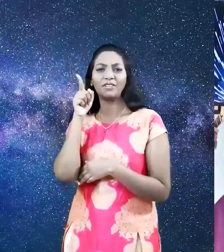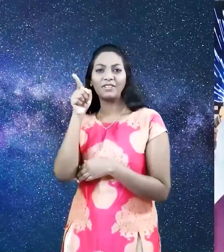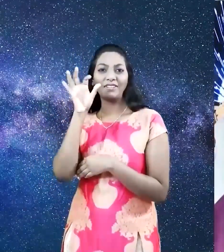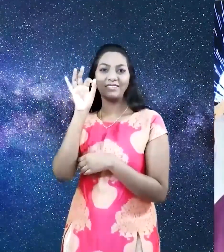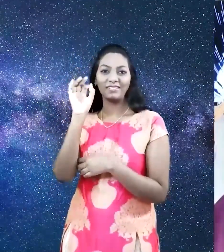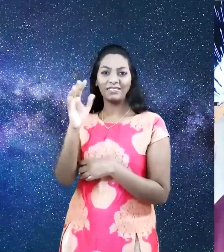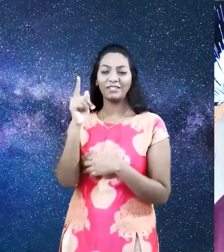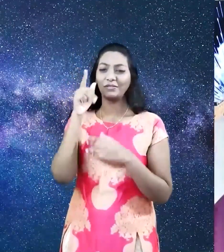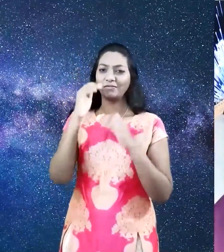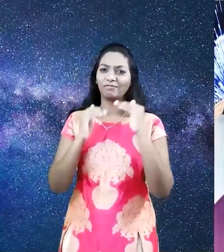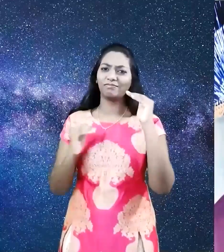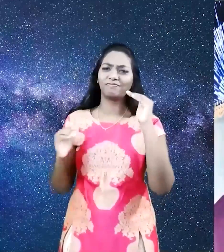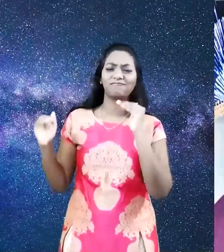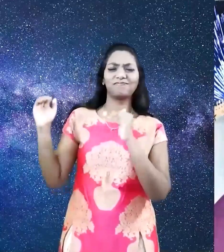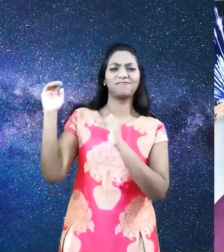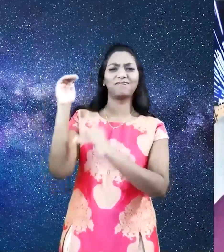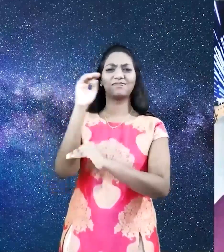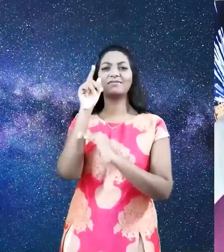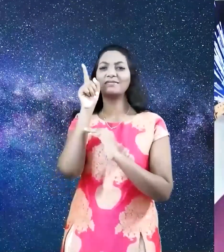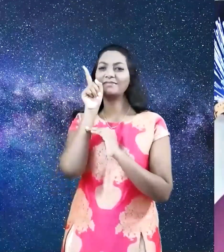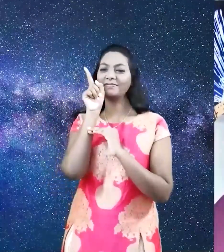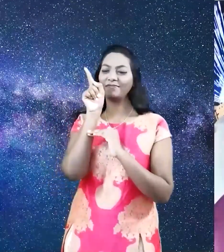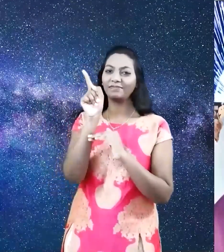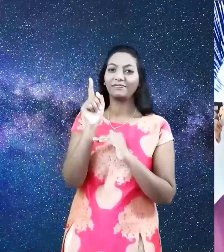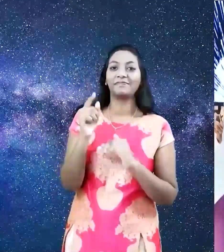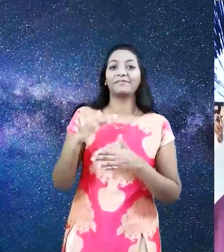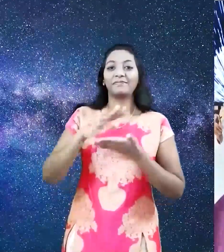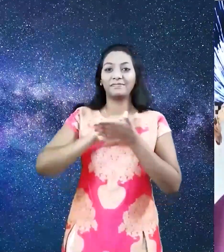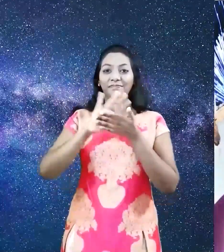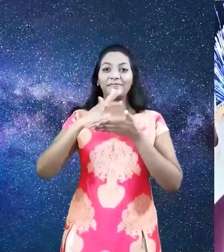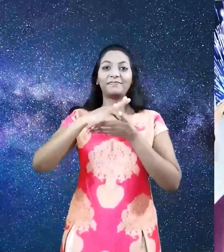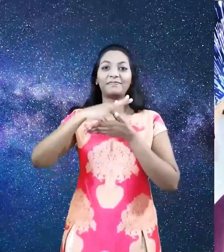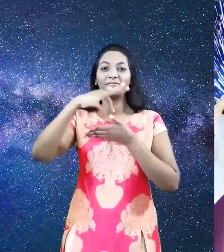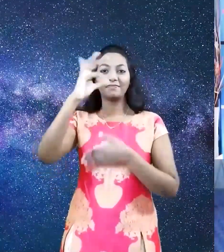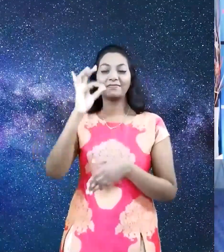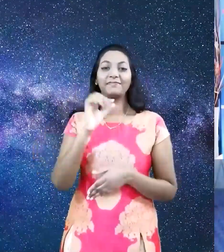सामर्थ्य प्रभु तू सबसे ऊंचा